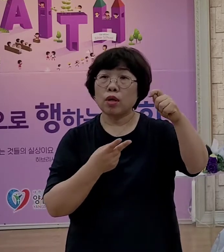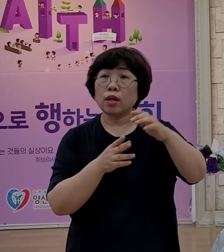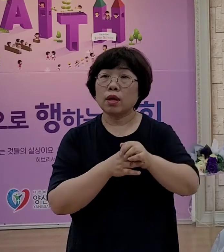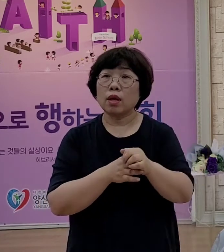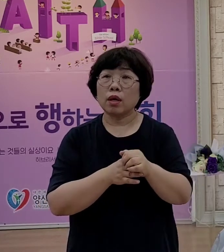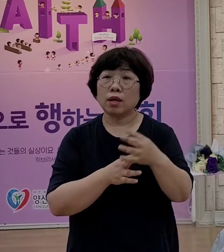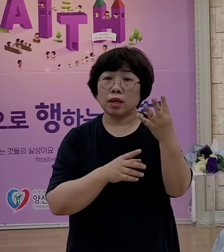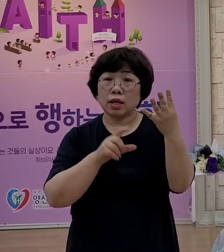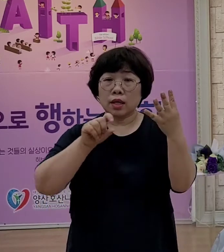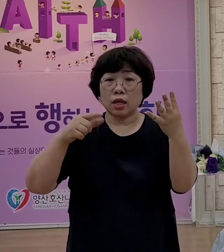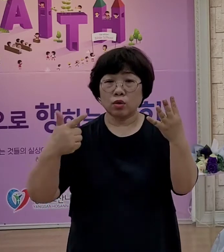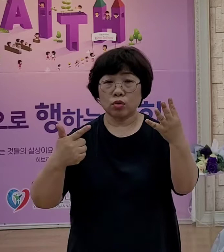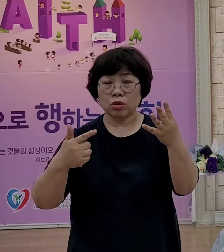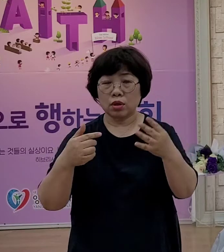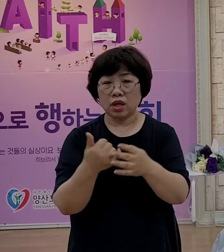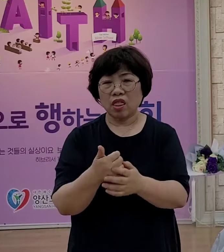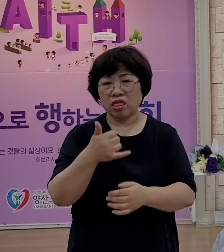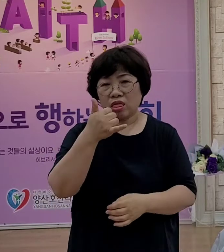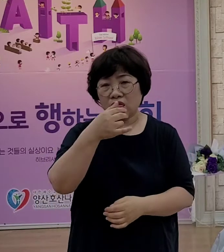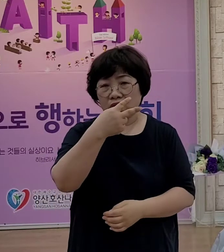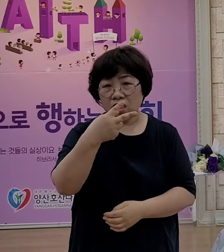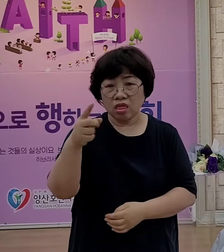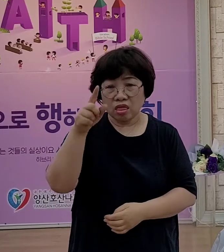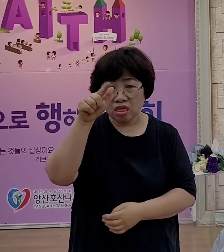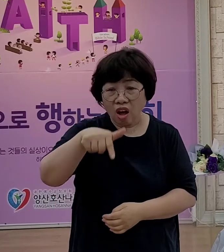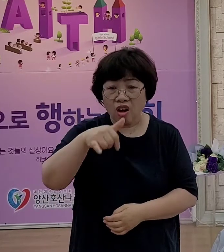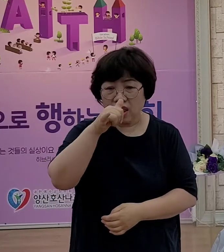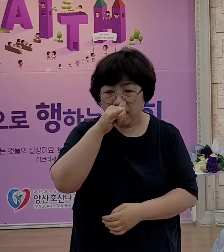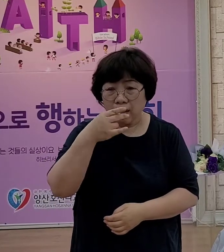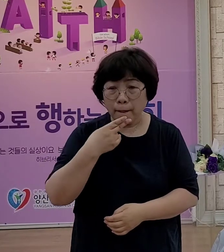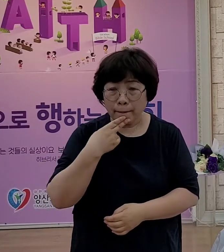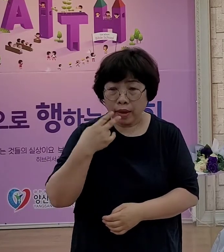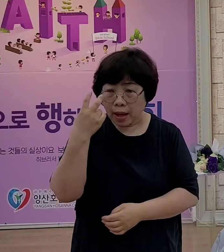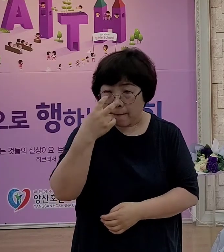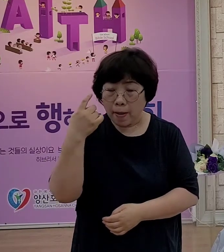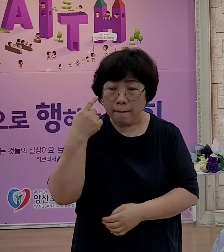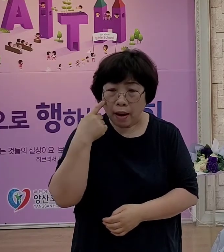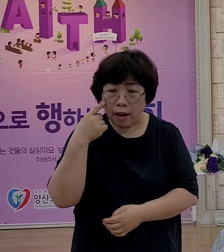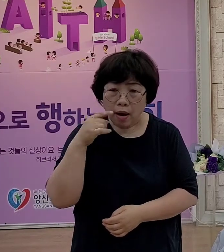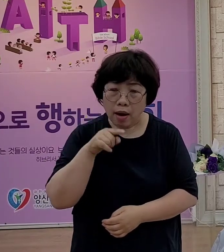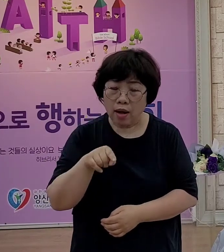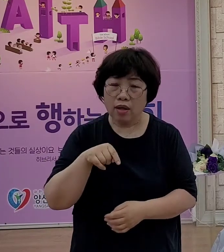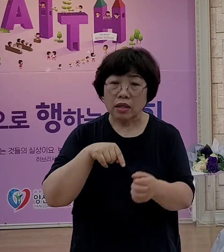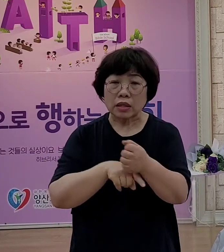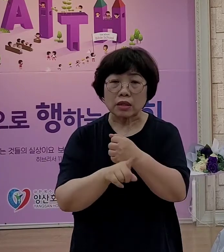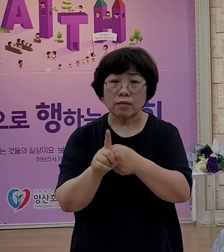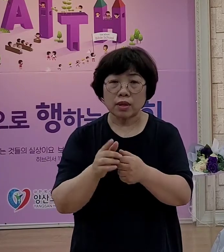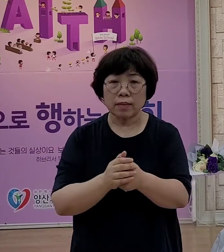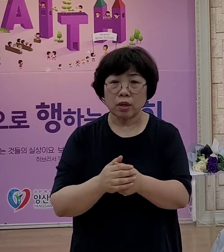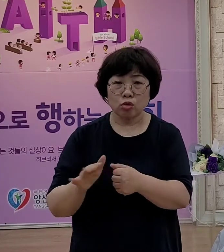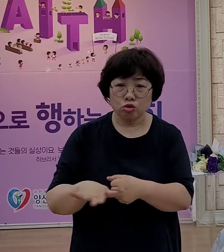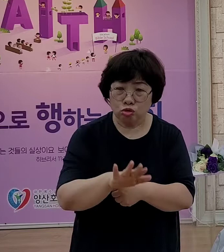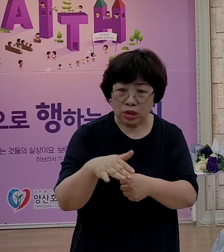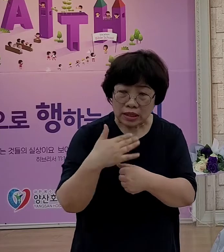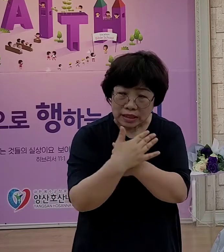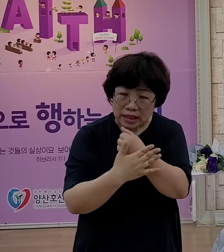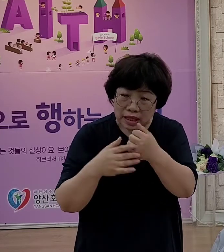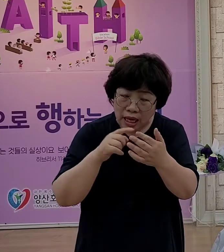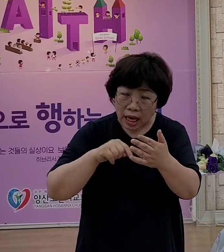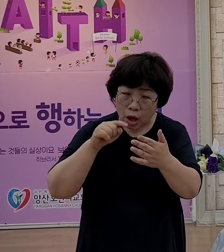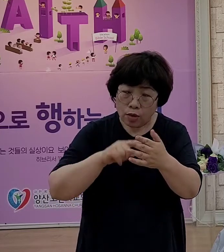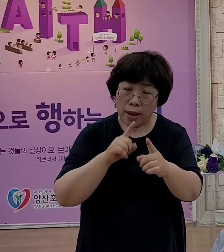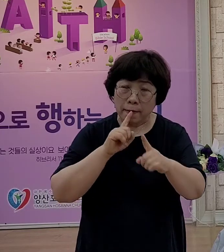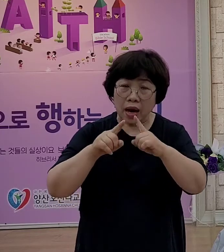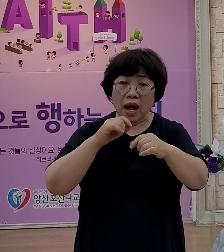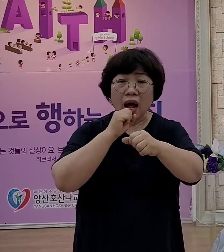메시지, 덕이 되는가, 이걸 살피라고 했는데, 우리는 은혜 가운데서 말을 해야 하고,